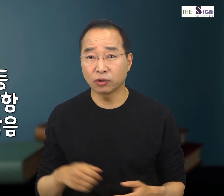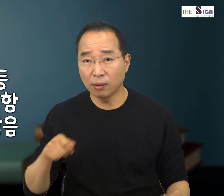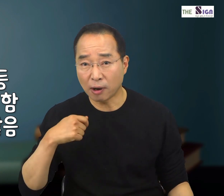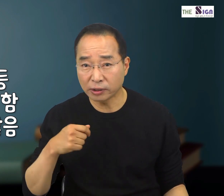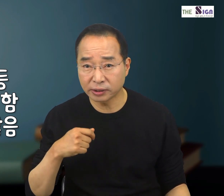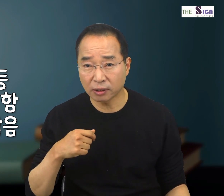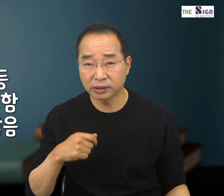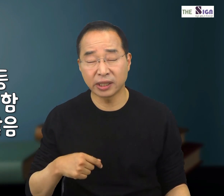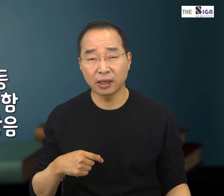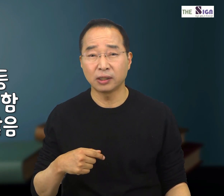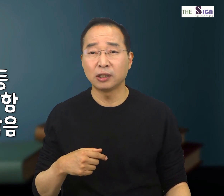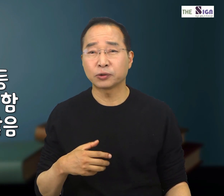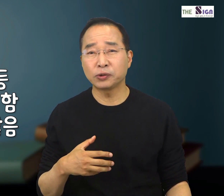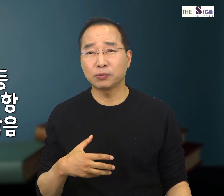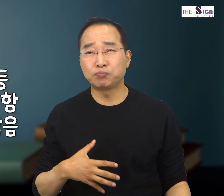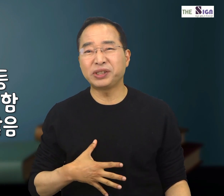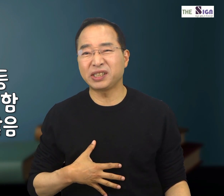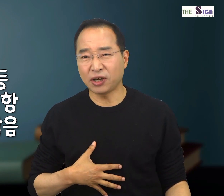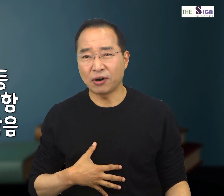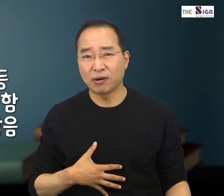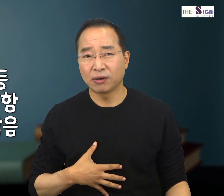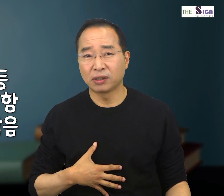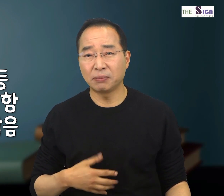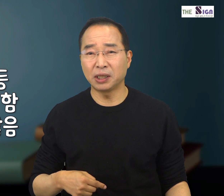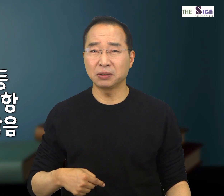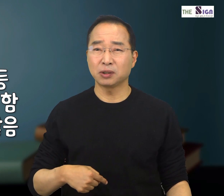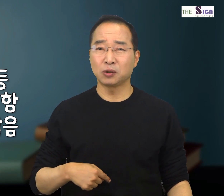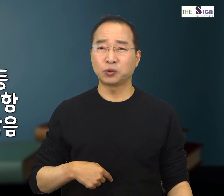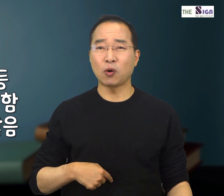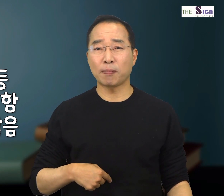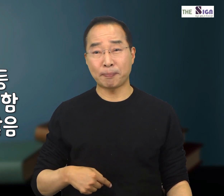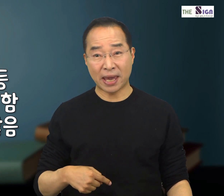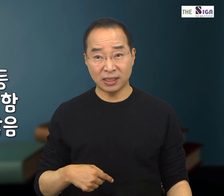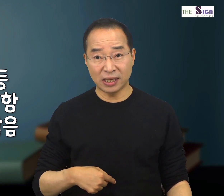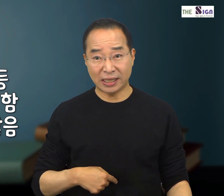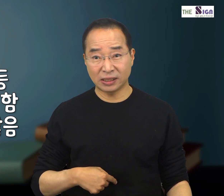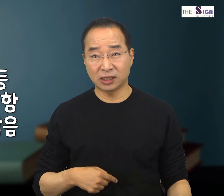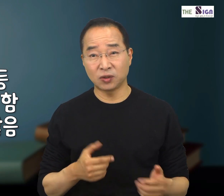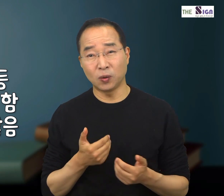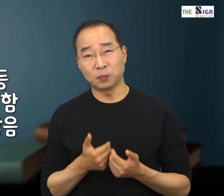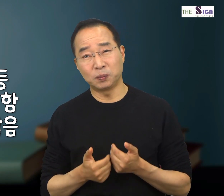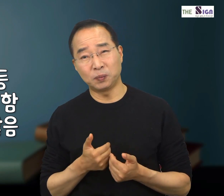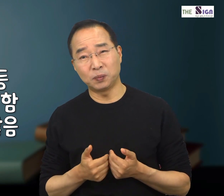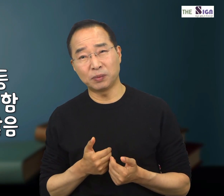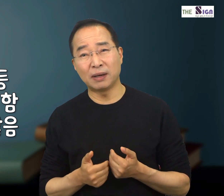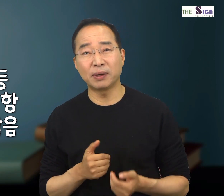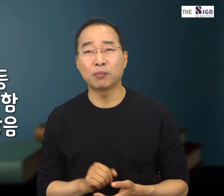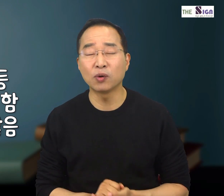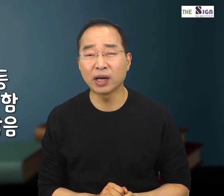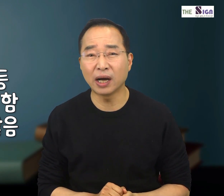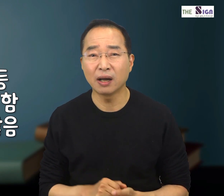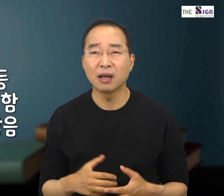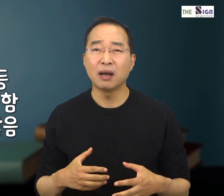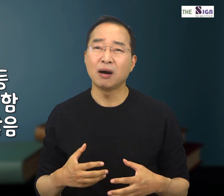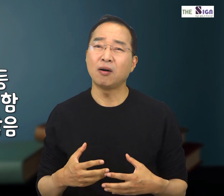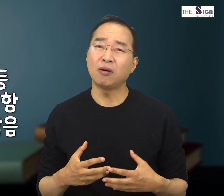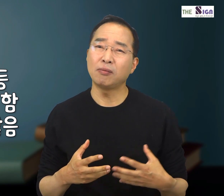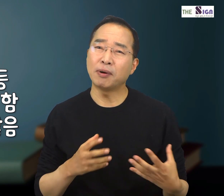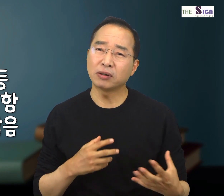걸 먹었어, 근데 속이 좀 부딪혀, 그러면 속 배를 가리키고 하면 뭔가 먹은